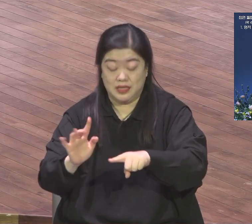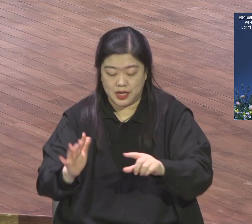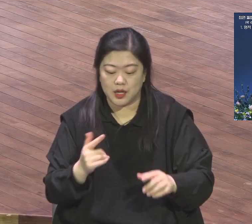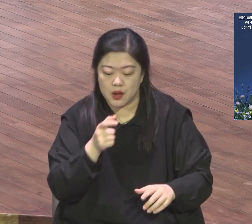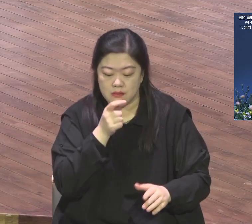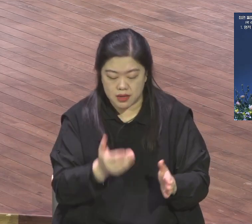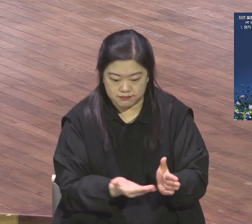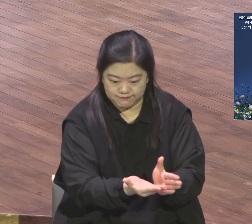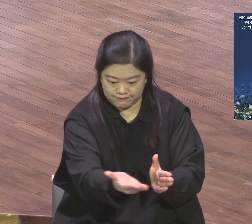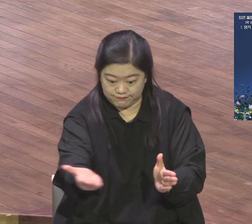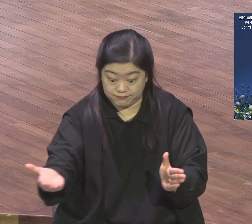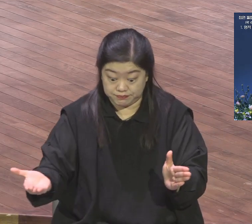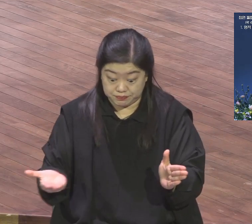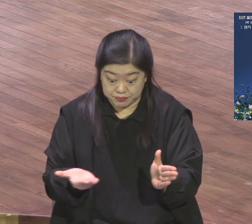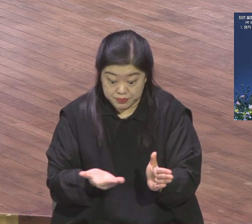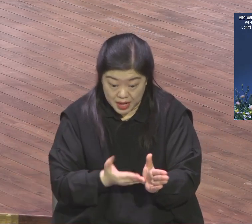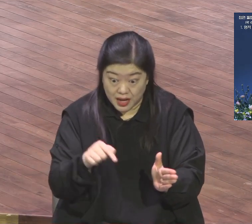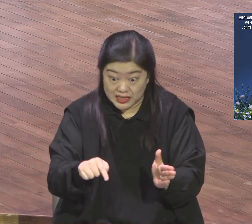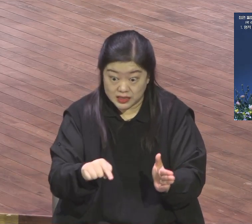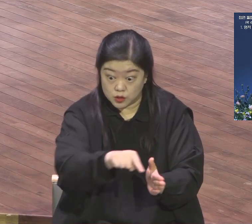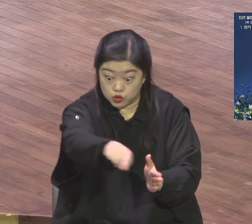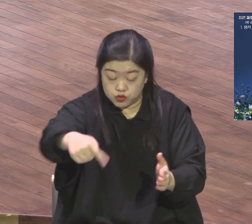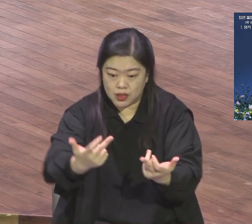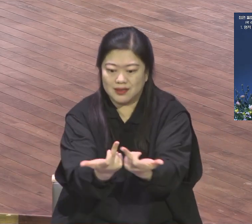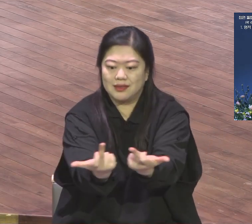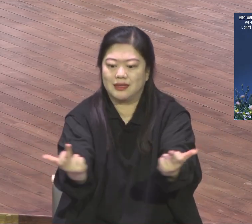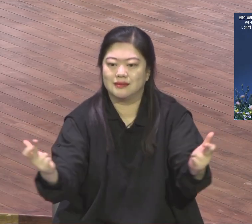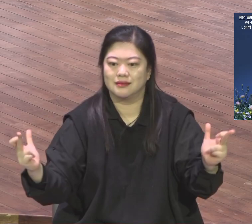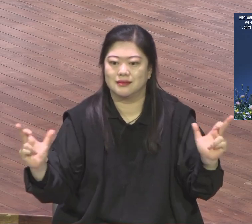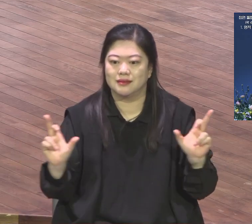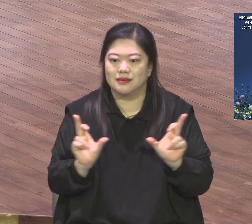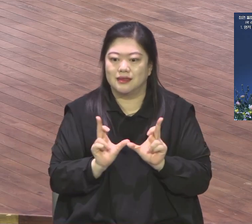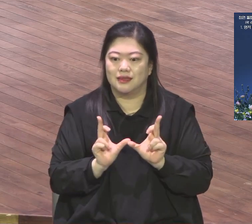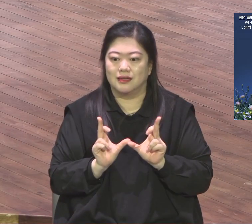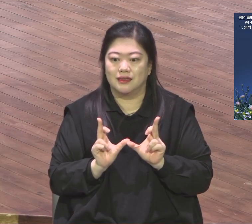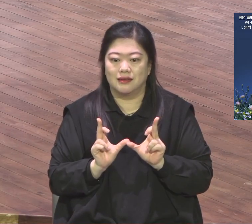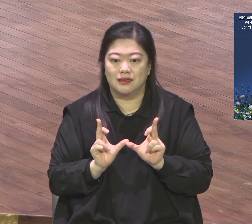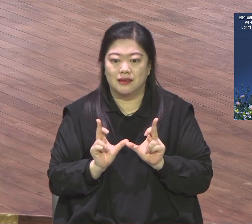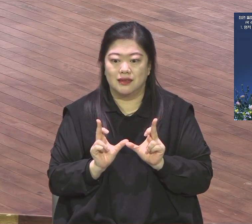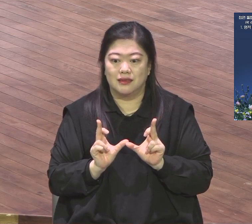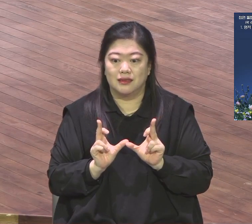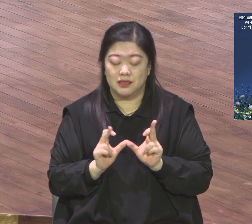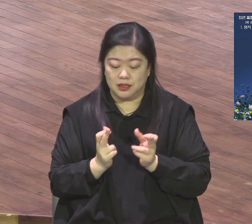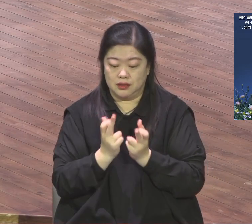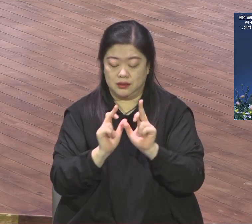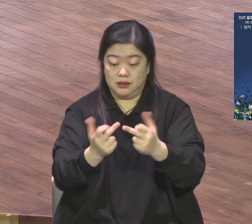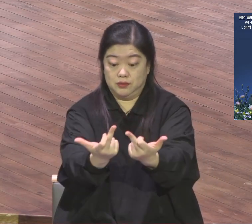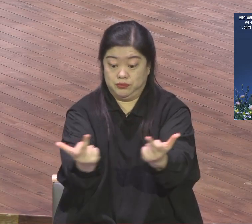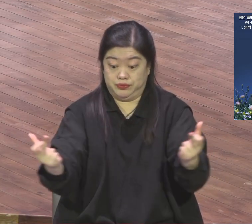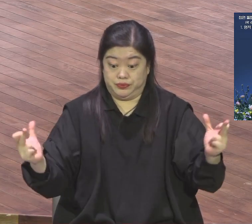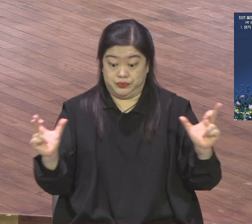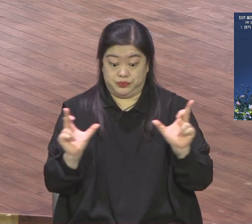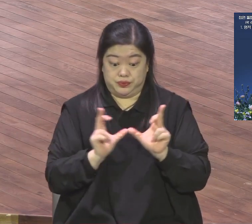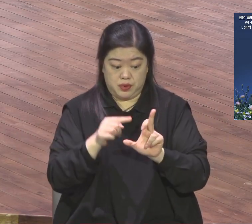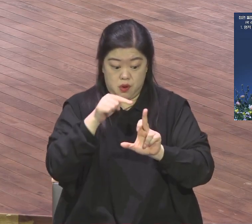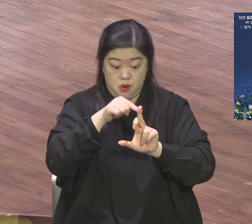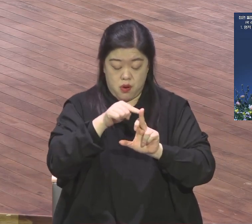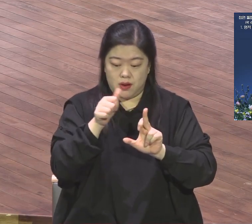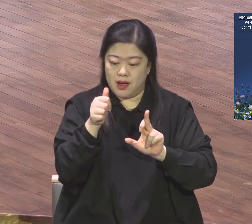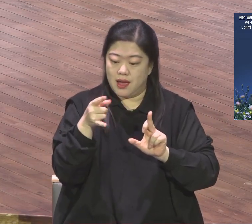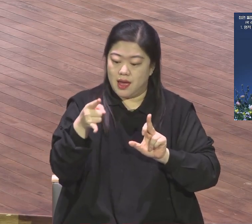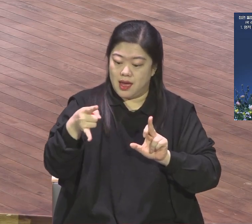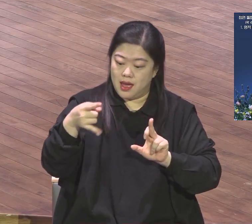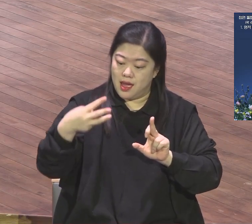산으로 그렇게 둘러싸여 있어요. 특별히 이 갈릴리 바다의 북쪽 헤르몬산, 이 헤르몬산이 있는데 이